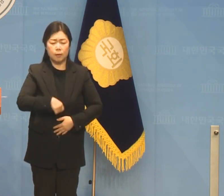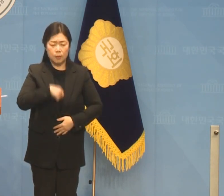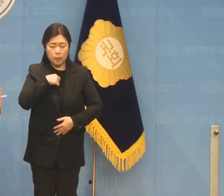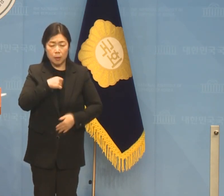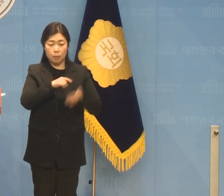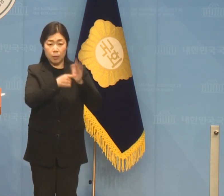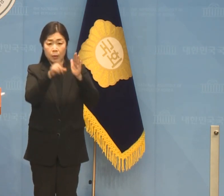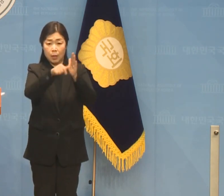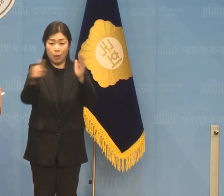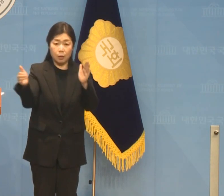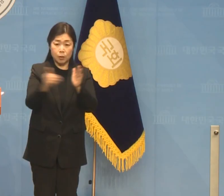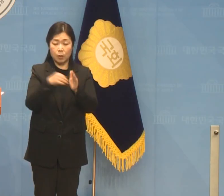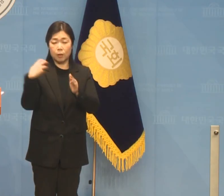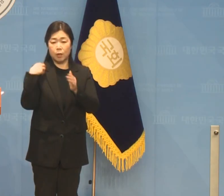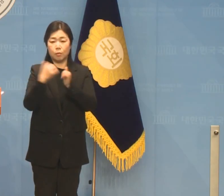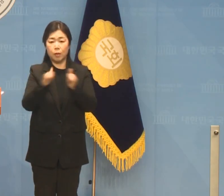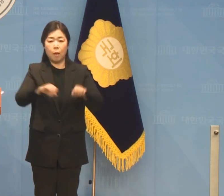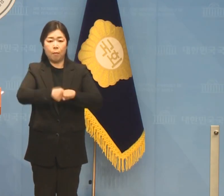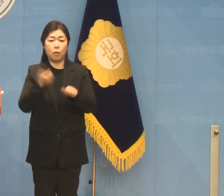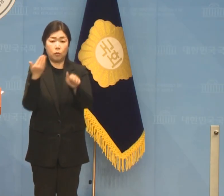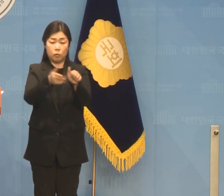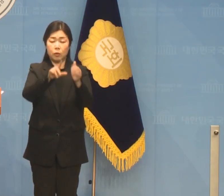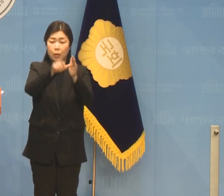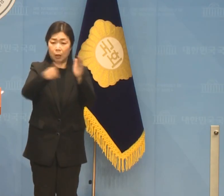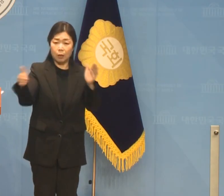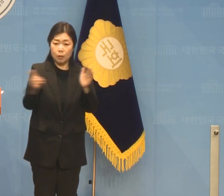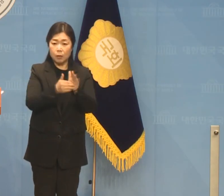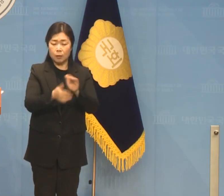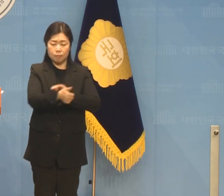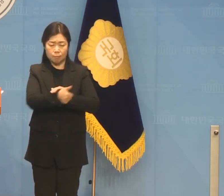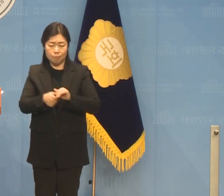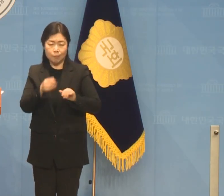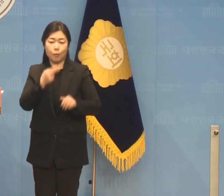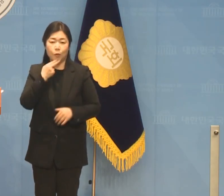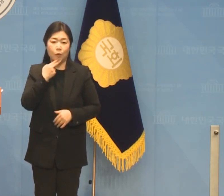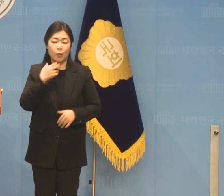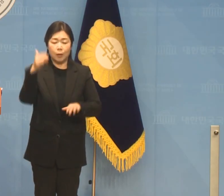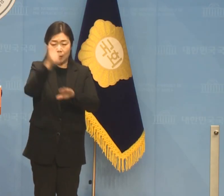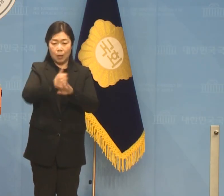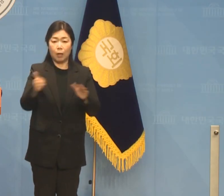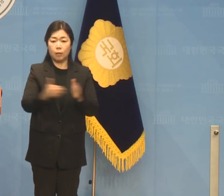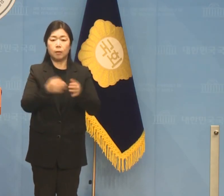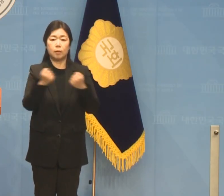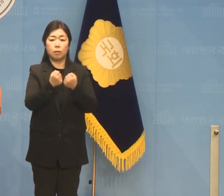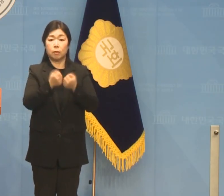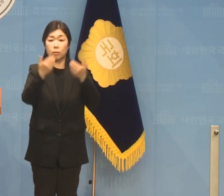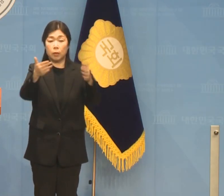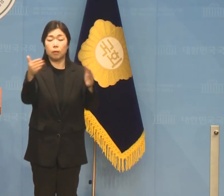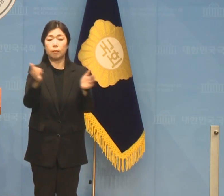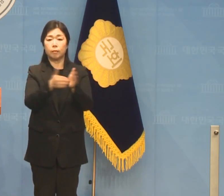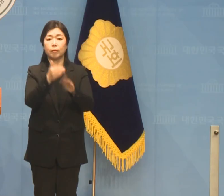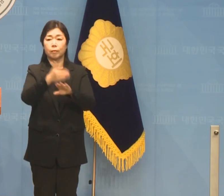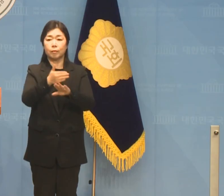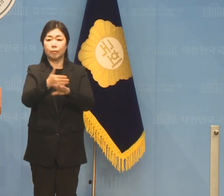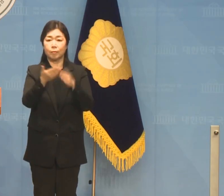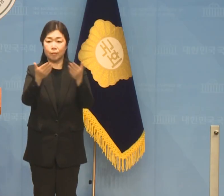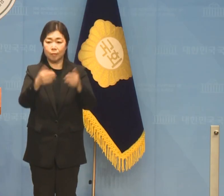밝혀지고 책임자들이 처벌받을 때까지 물러서지 않고 끝까지 싸울 것입니다. 감사합니다.